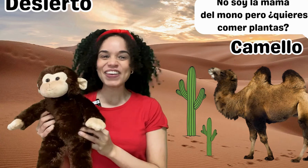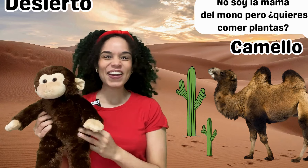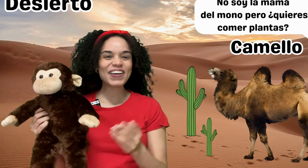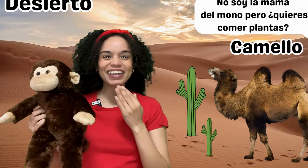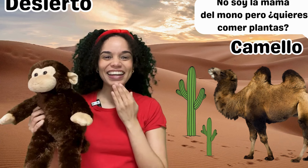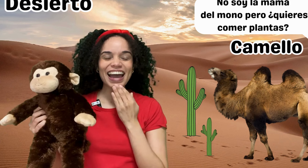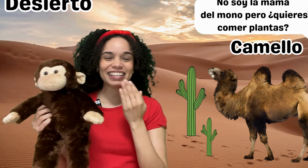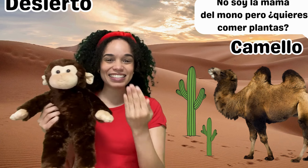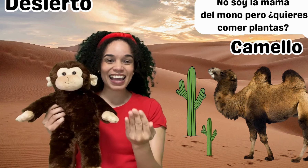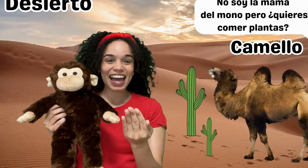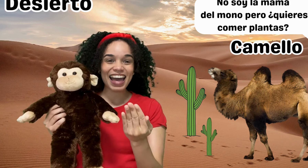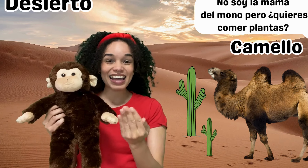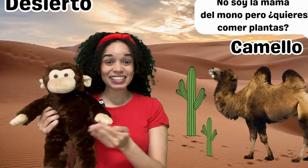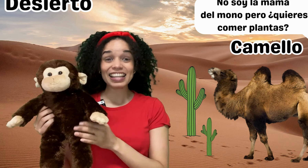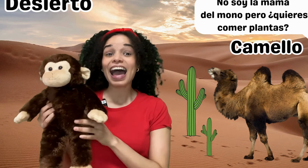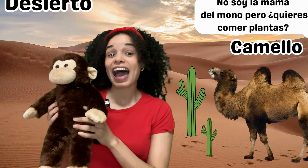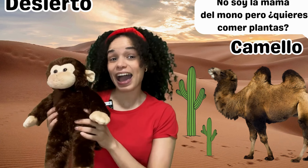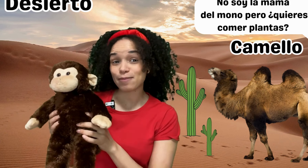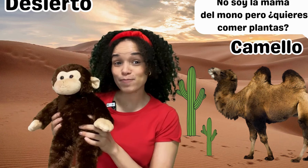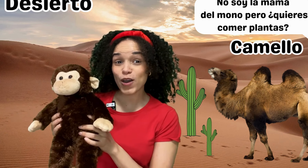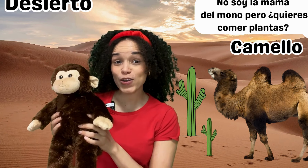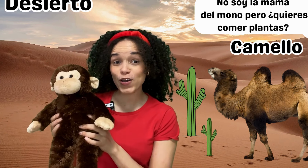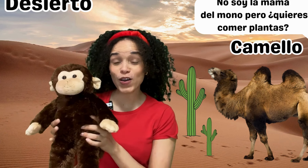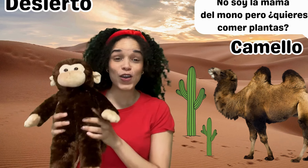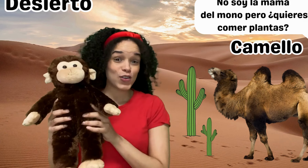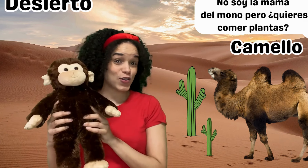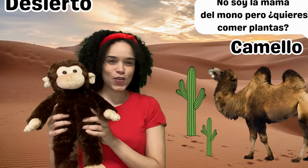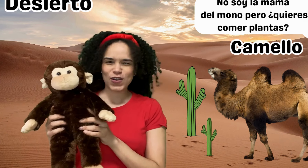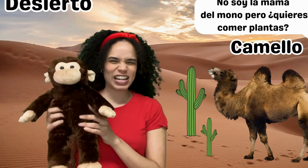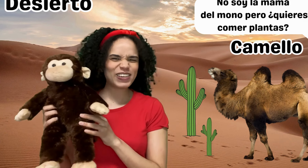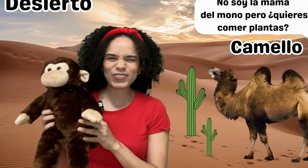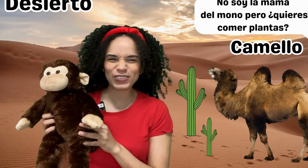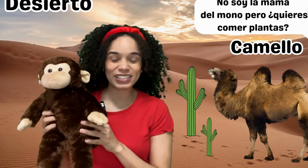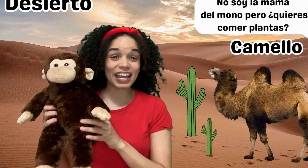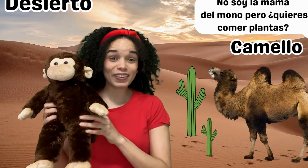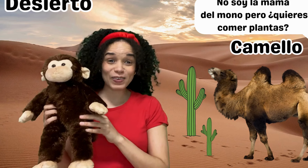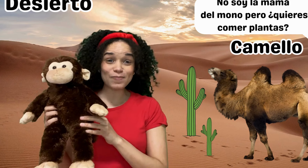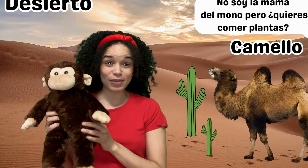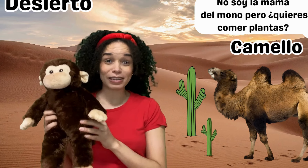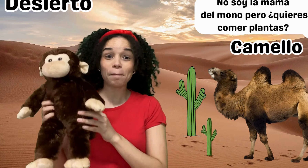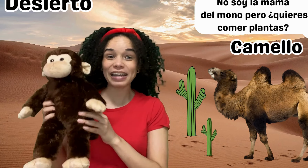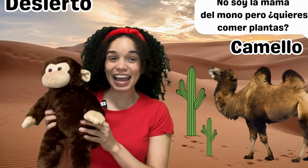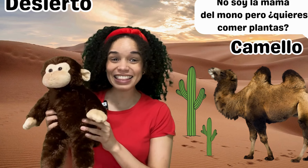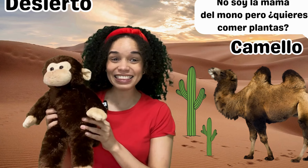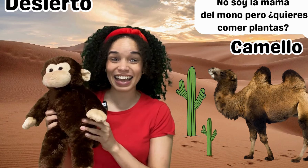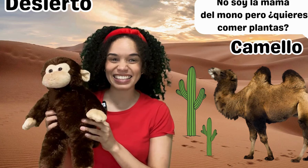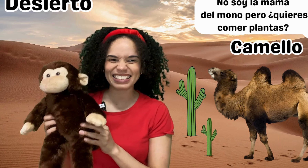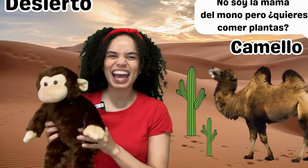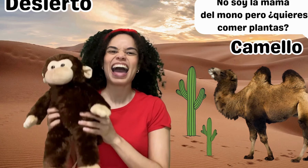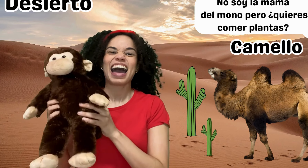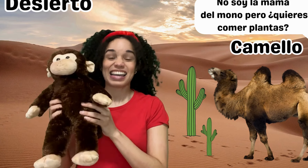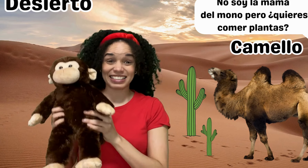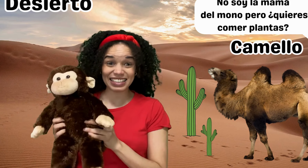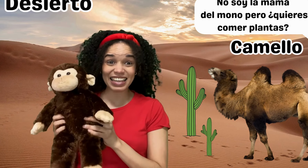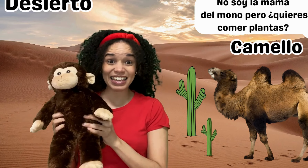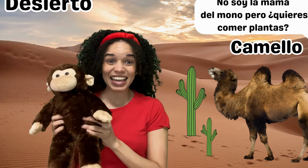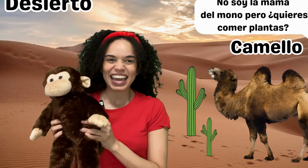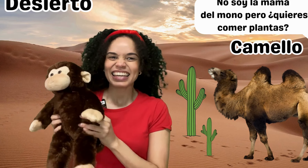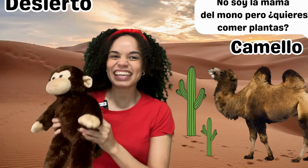No gracias a mono no le gusta comer plantas Así que